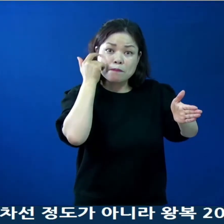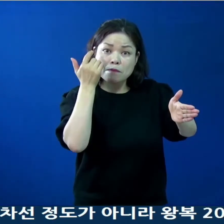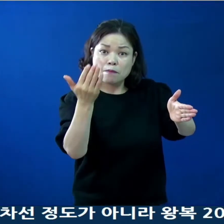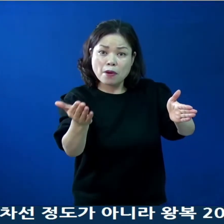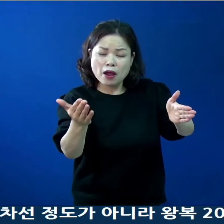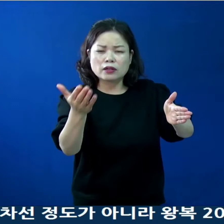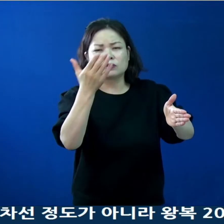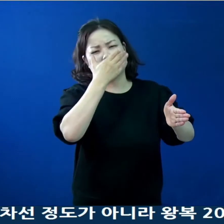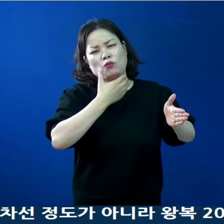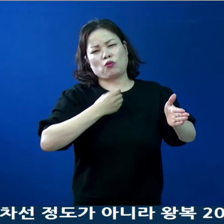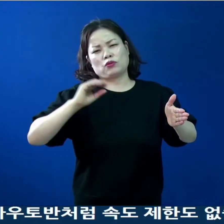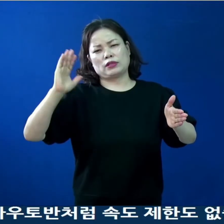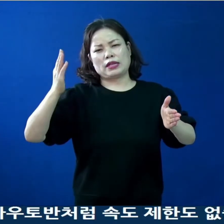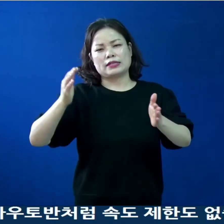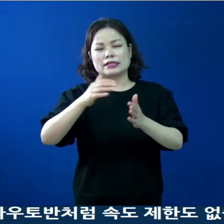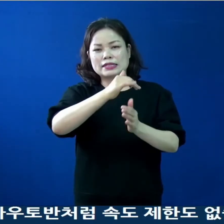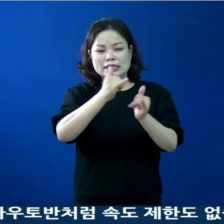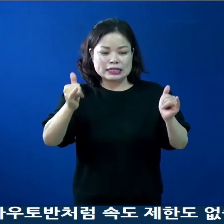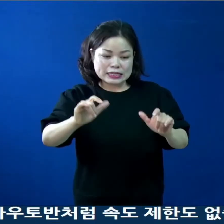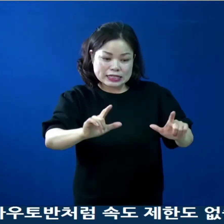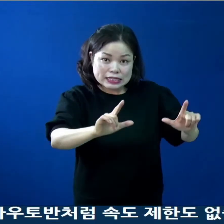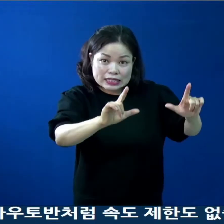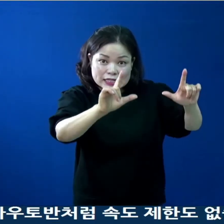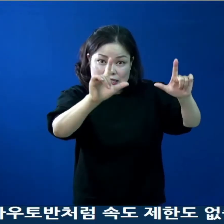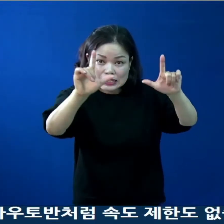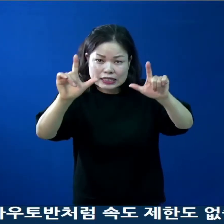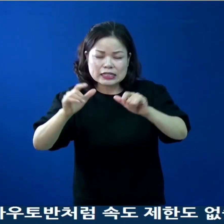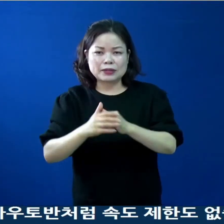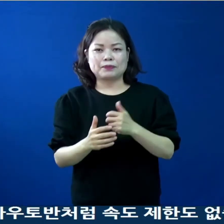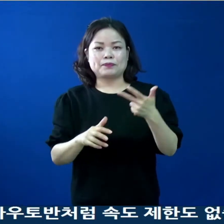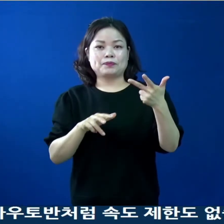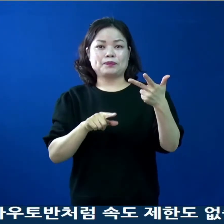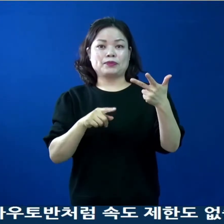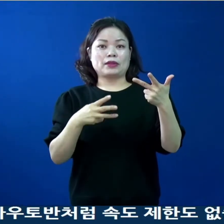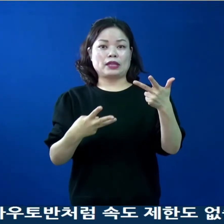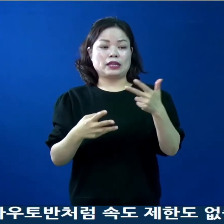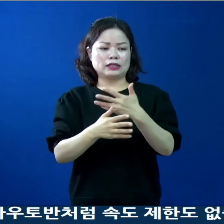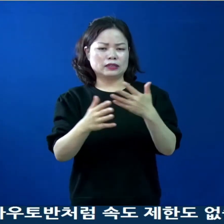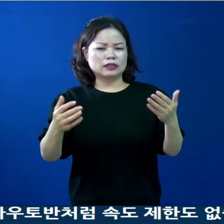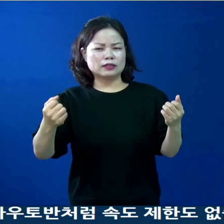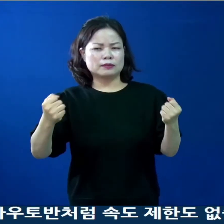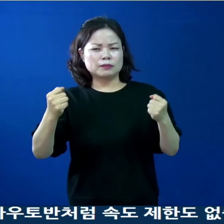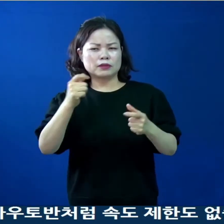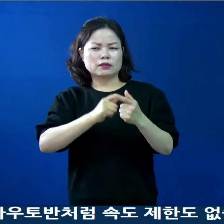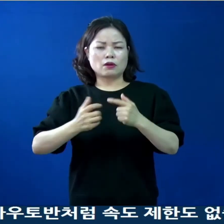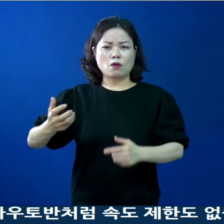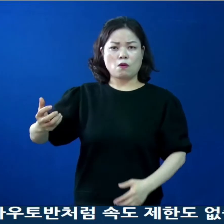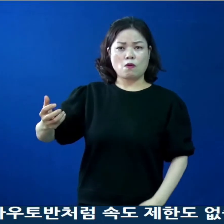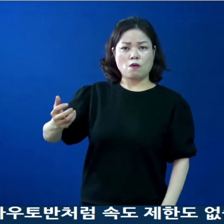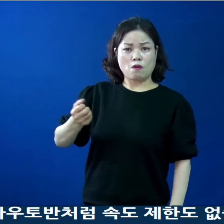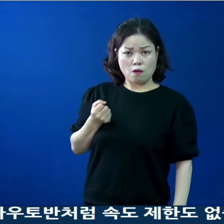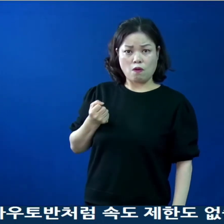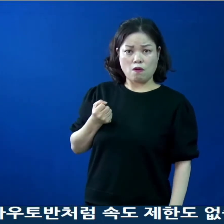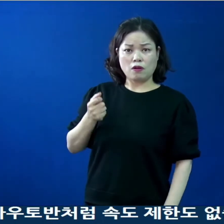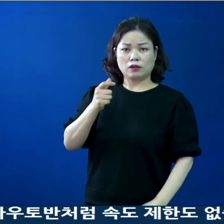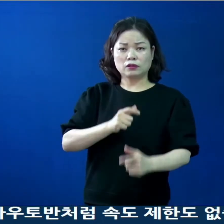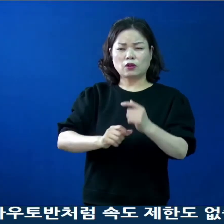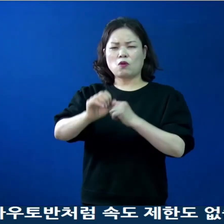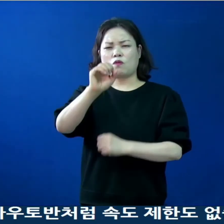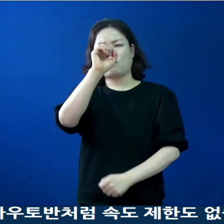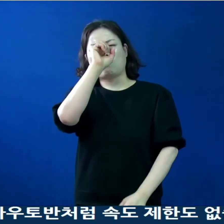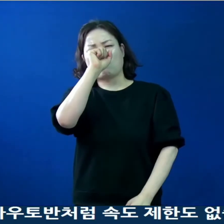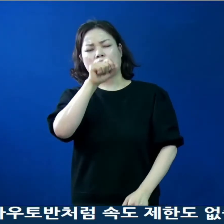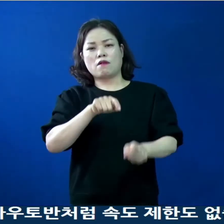복된 인생입니다. 7절을 보시기 바랍니다. 그들이 힘을 더 얻고 더 나아가게